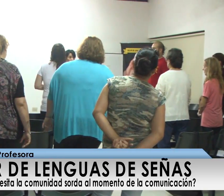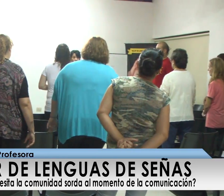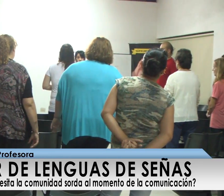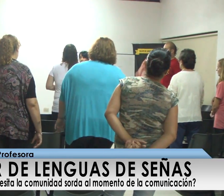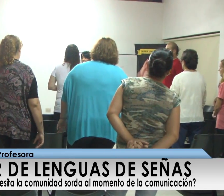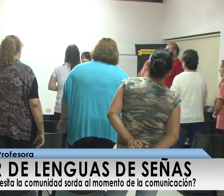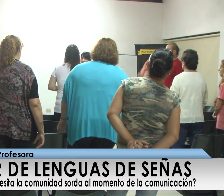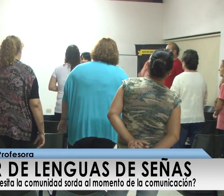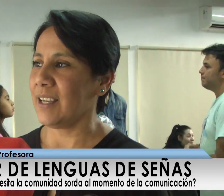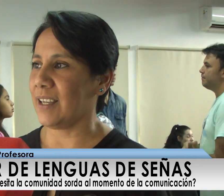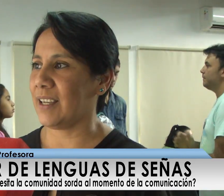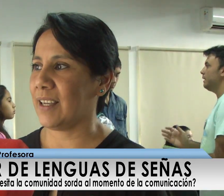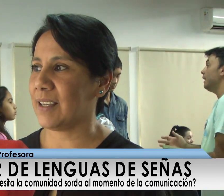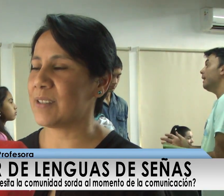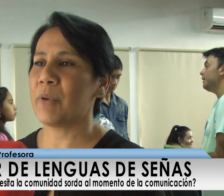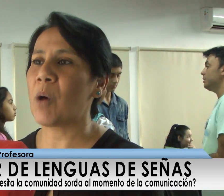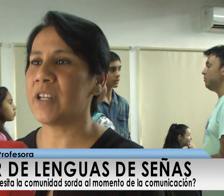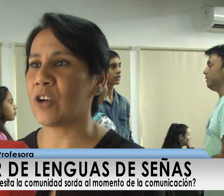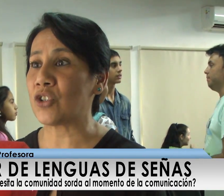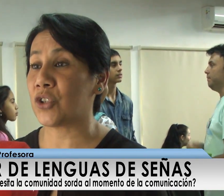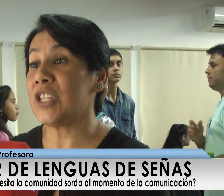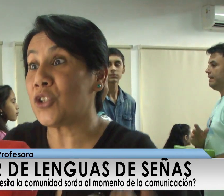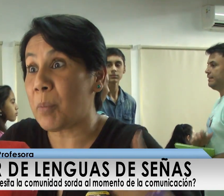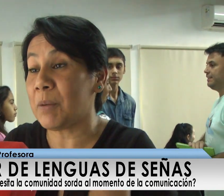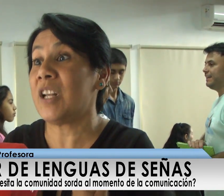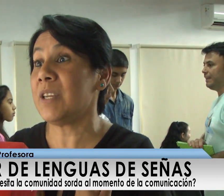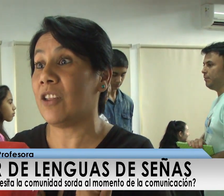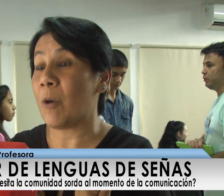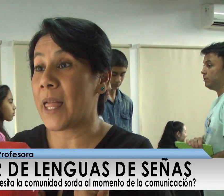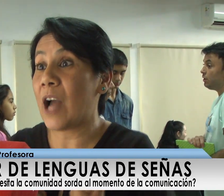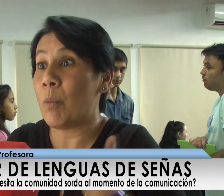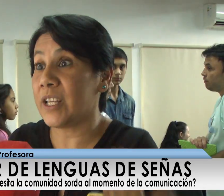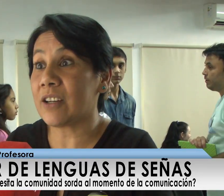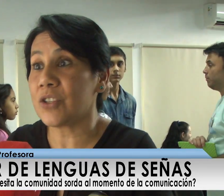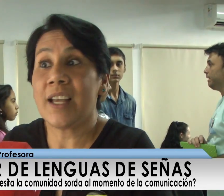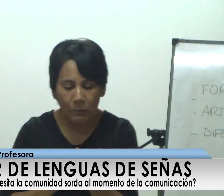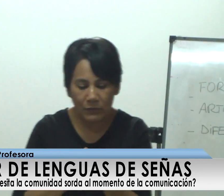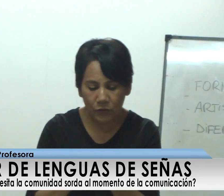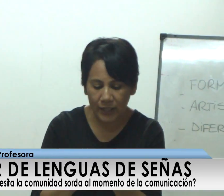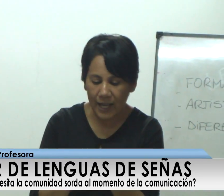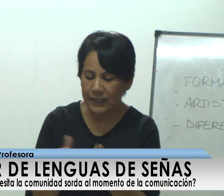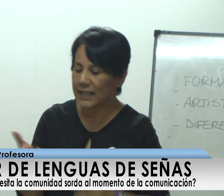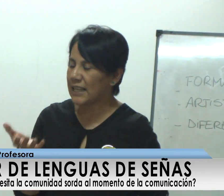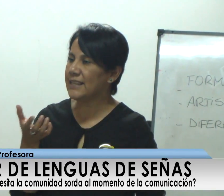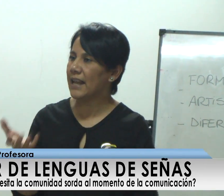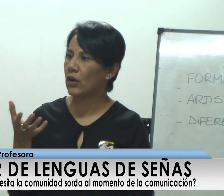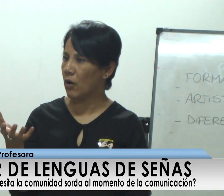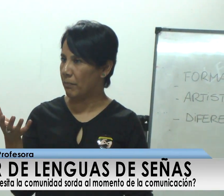posibilidad de que se pueda comunicar con nosotros. Y que nosotros perdamos el miedo a comunicarnos si no sabemos toda la